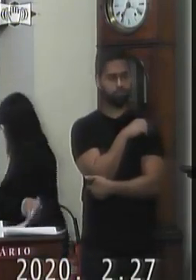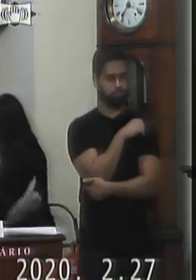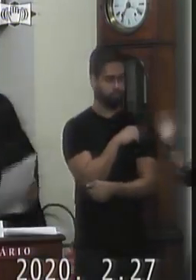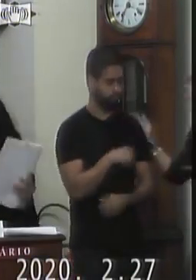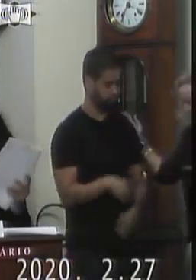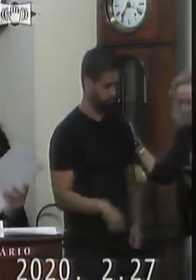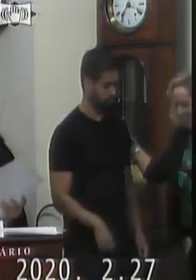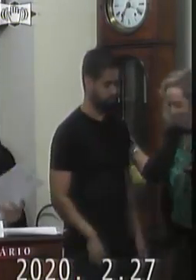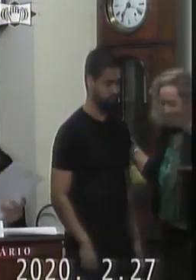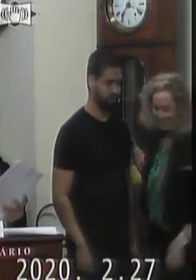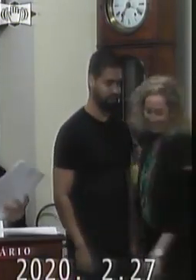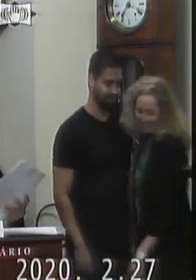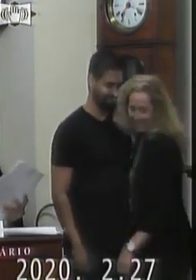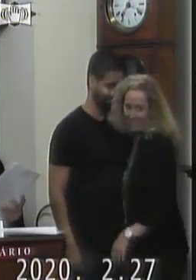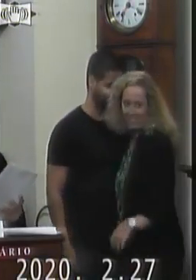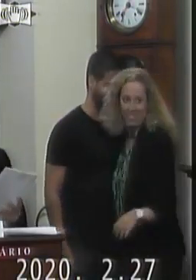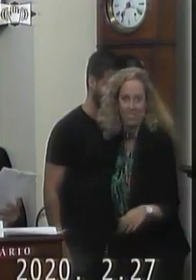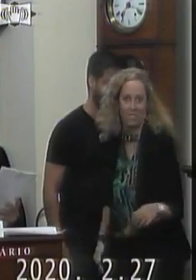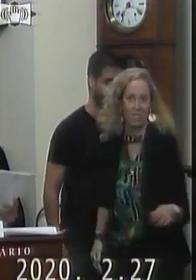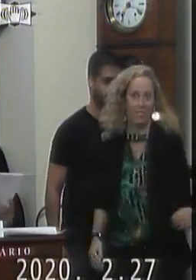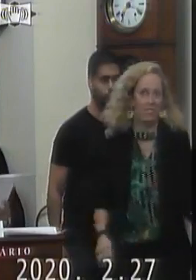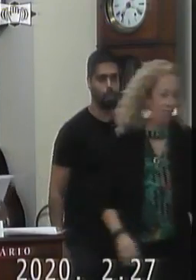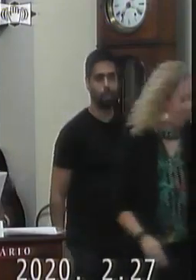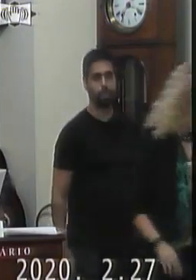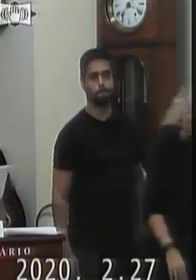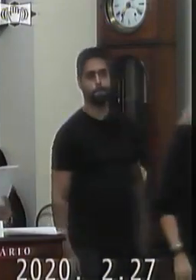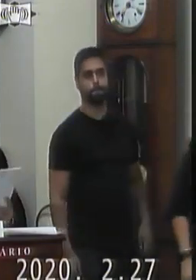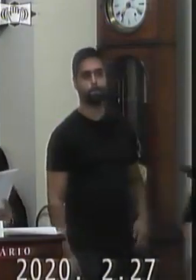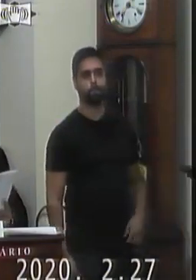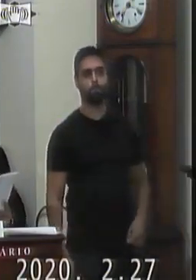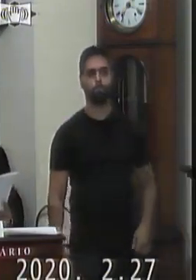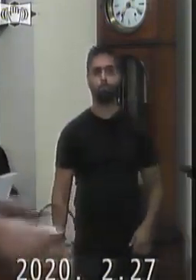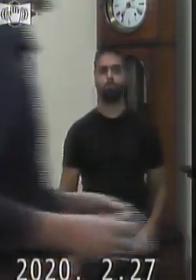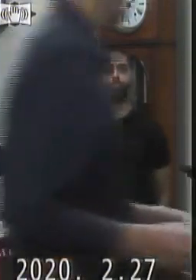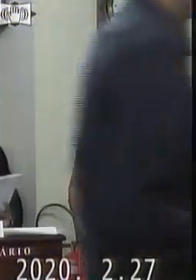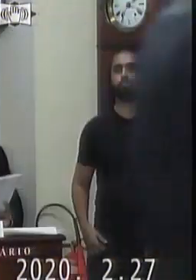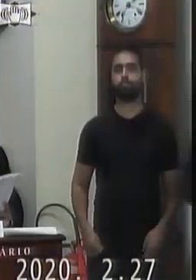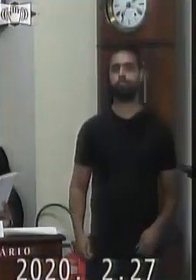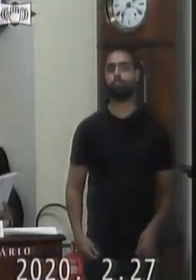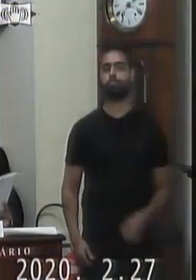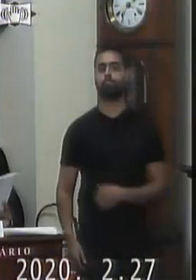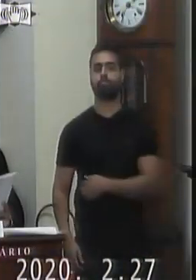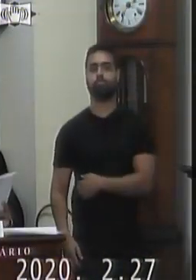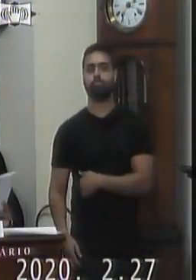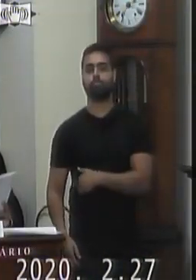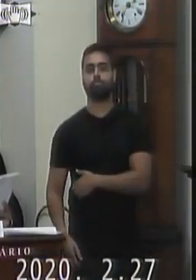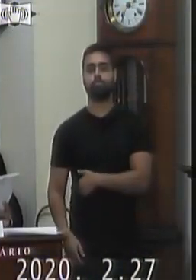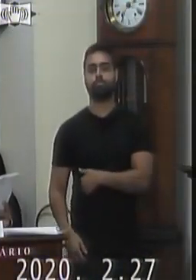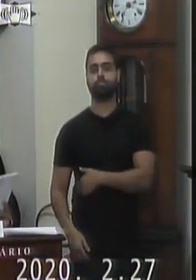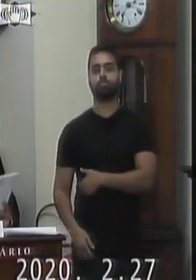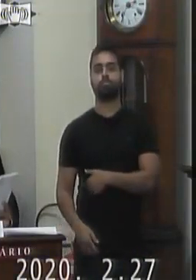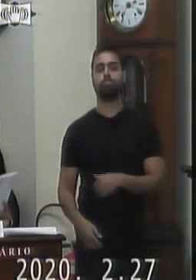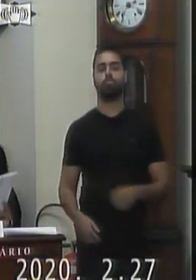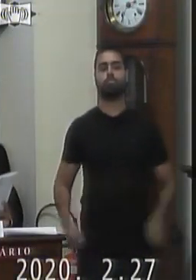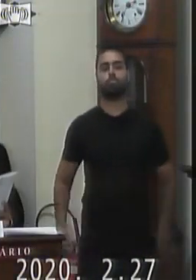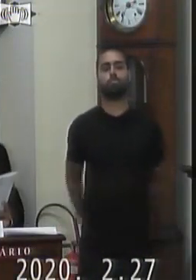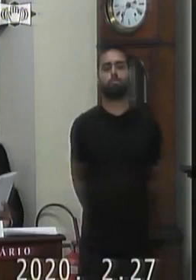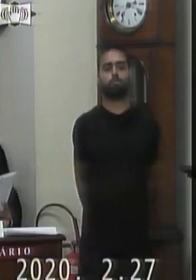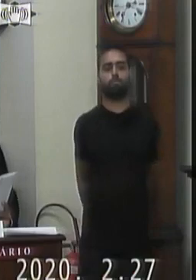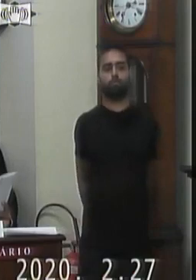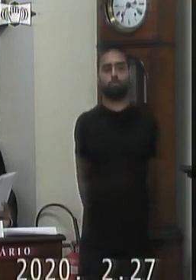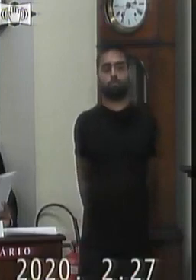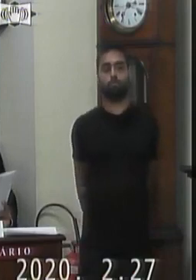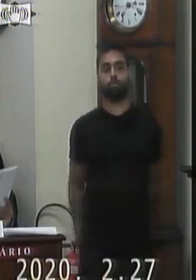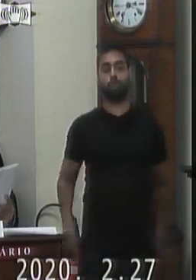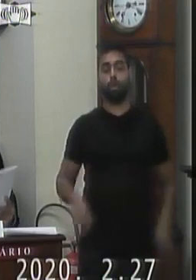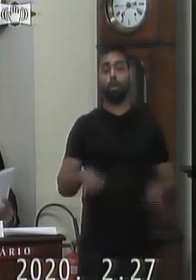Projeto de Lei Ordinária 018, que dispõe de abertura de crédito especial até o valor de R$ 2 milhões, que